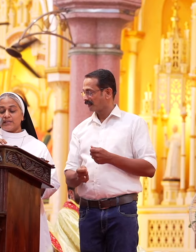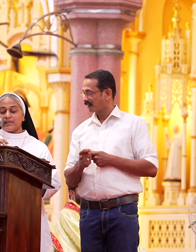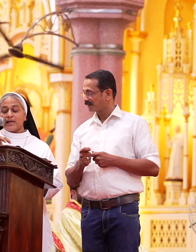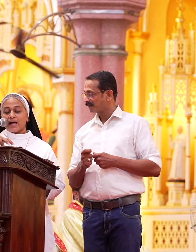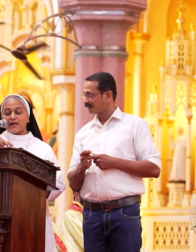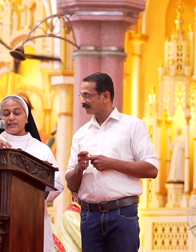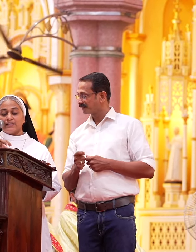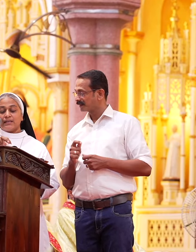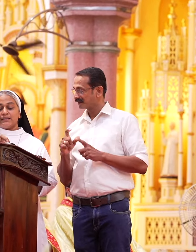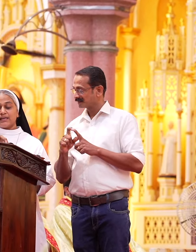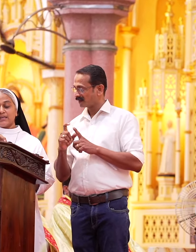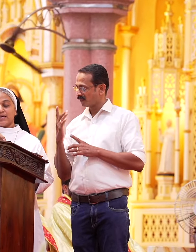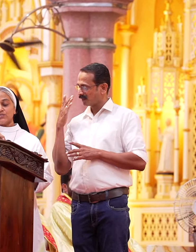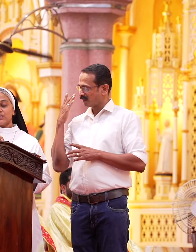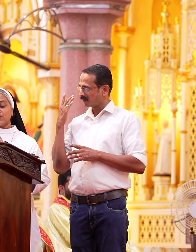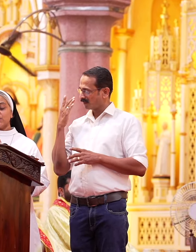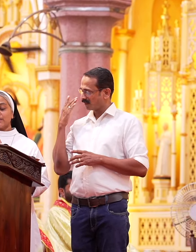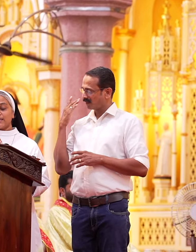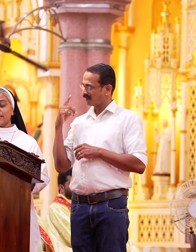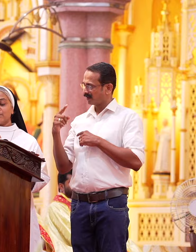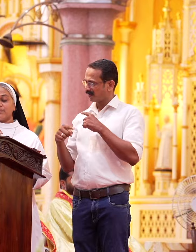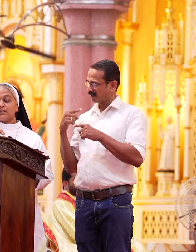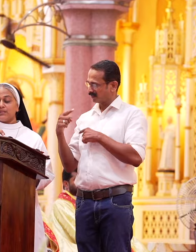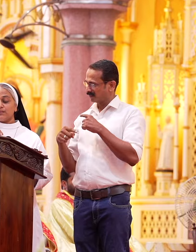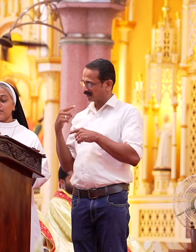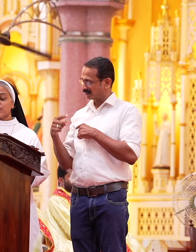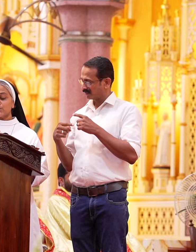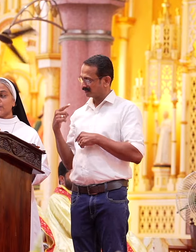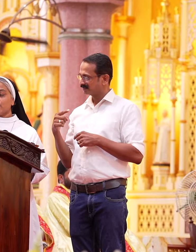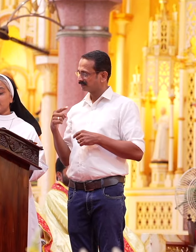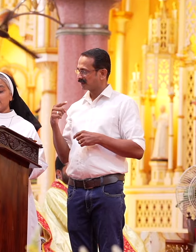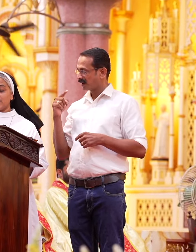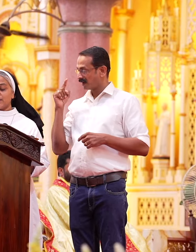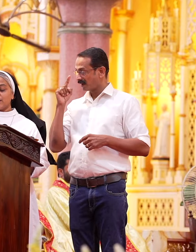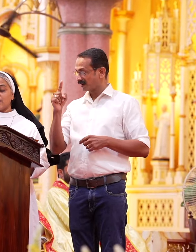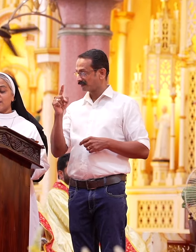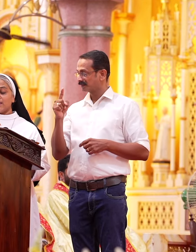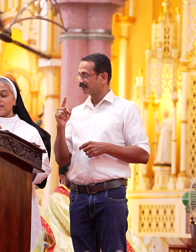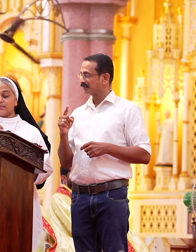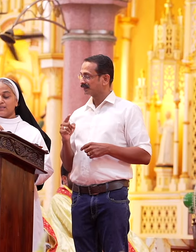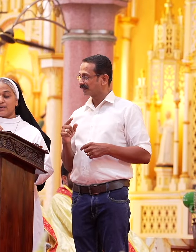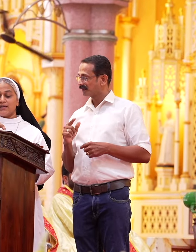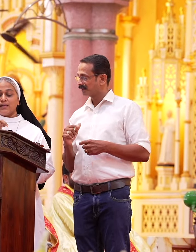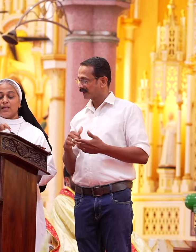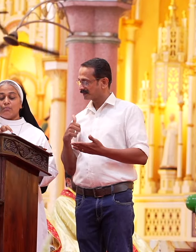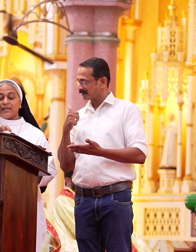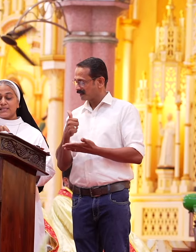പരിപൂർണനാക്കപ്പെട്ടത് വഴി അവൻ തന്നെ അനുസരിക്കുന്നവർക്കെല്ലാം നിത്യരക്ഷയുടെ ഉറവിടമായി.